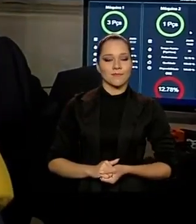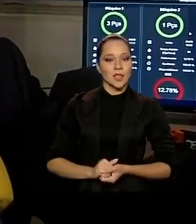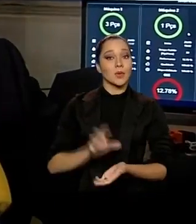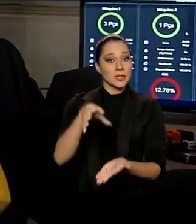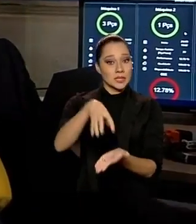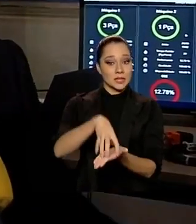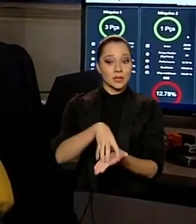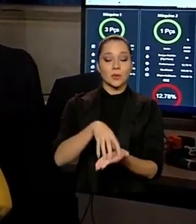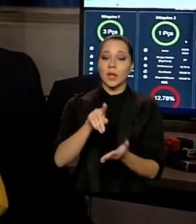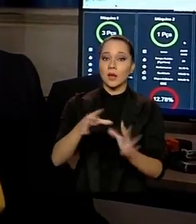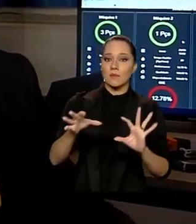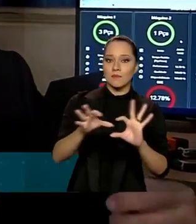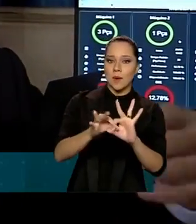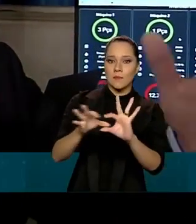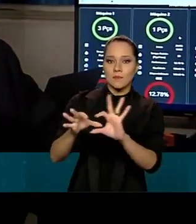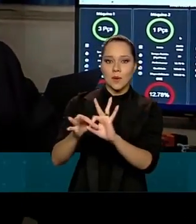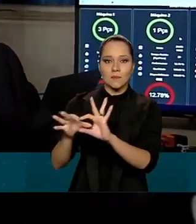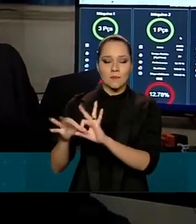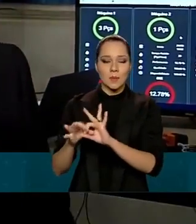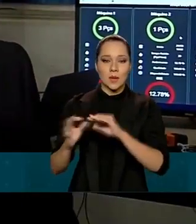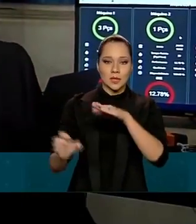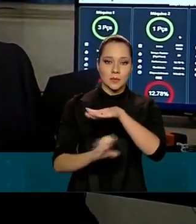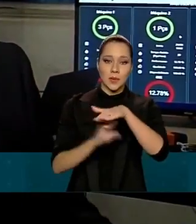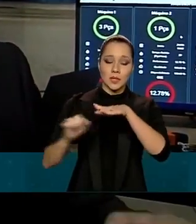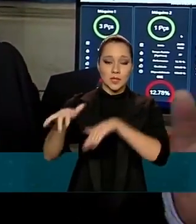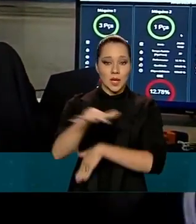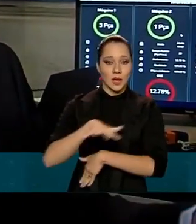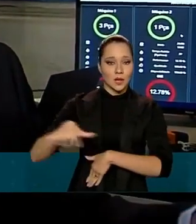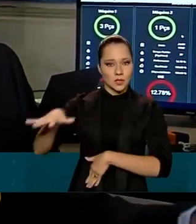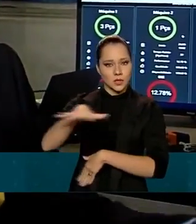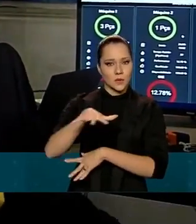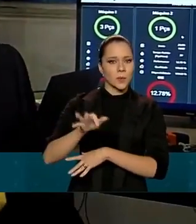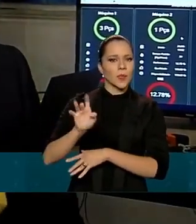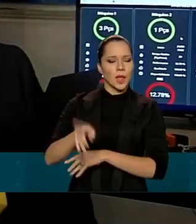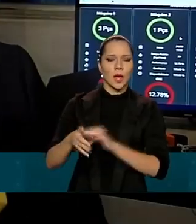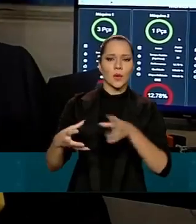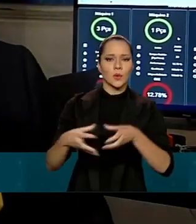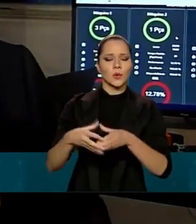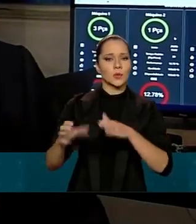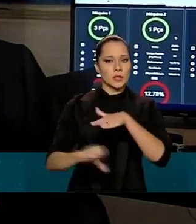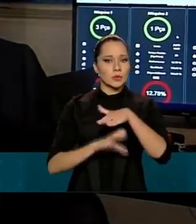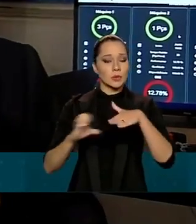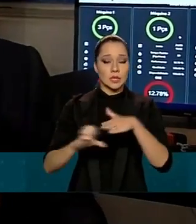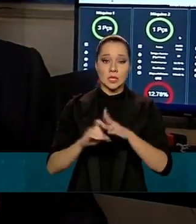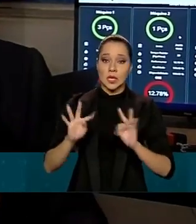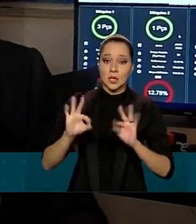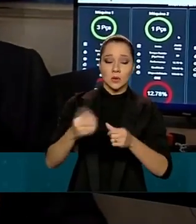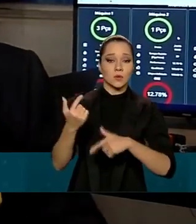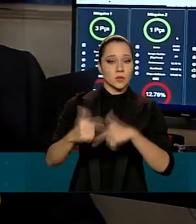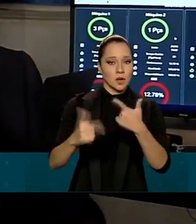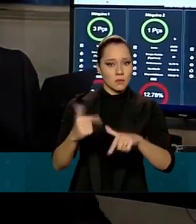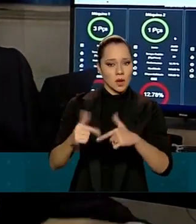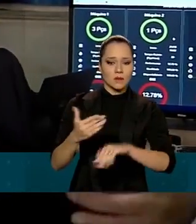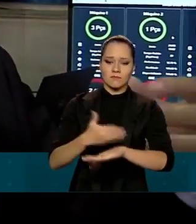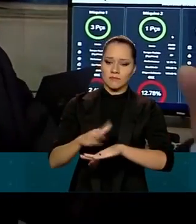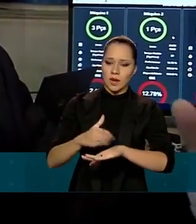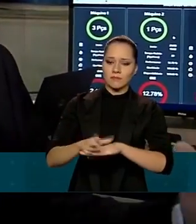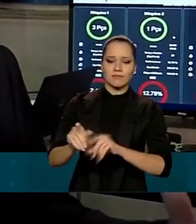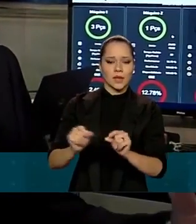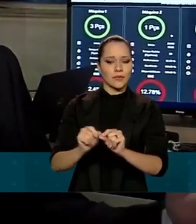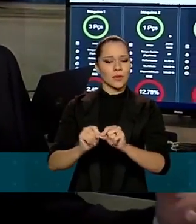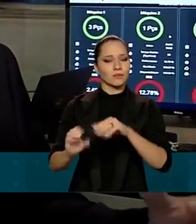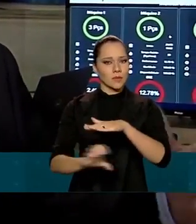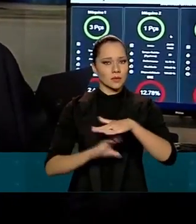ele conecta as empresas da região. É uma rede, né, de empresas que estão, todas as atividades práticas são executadas